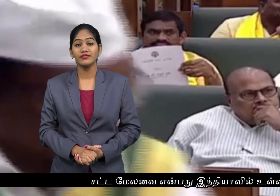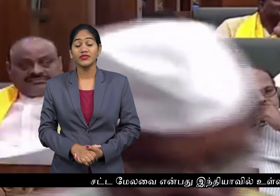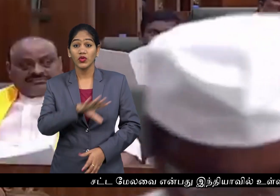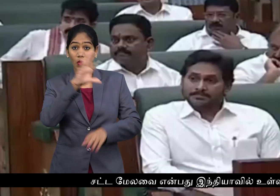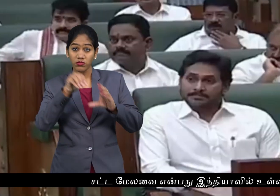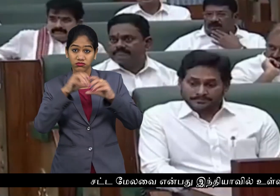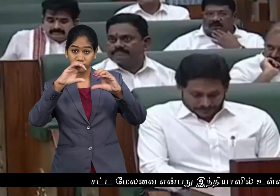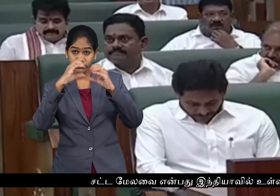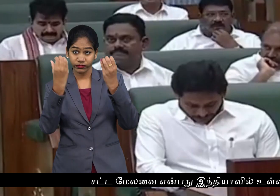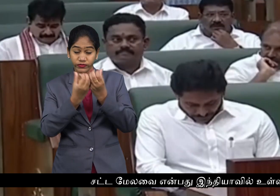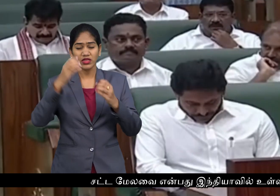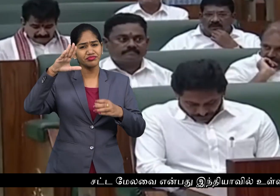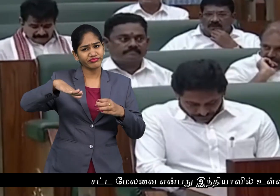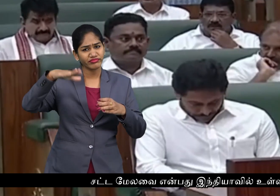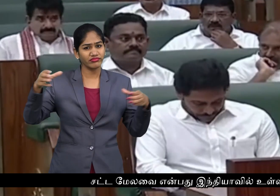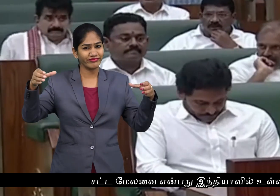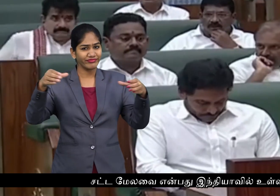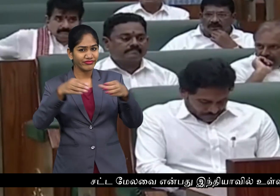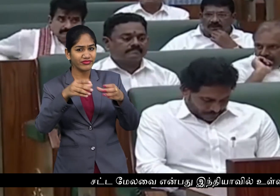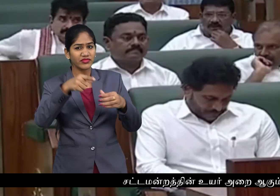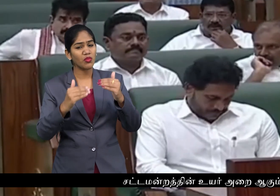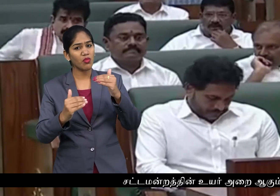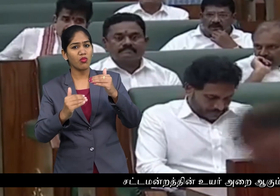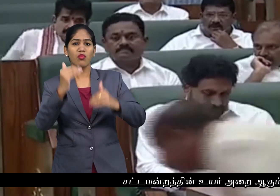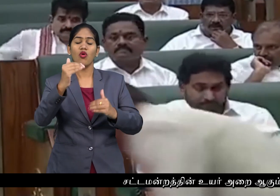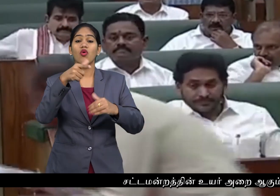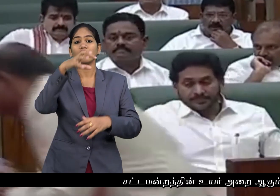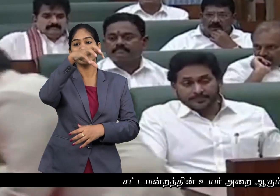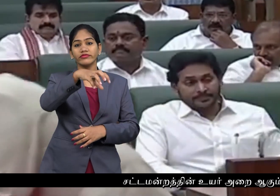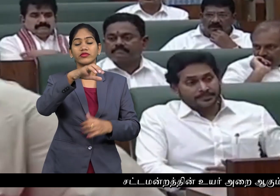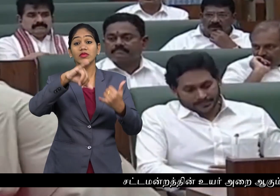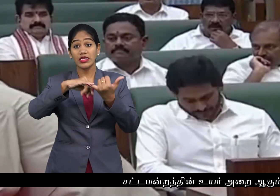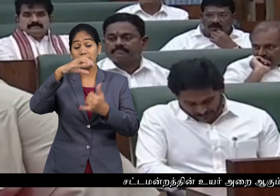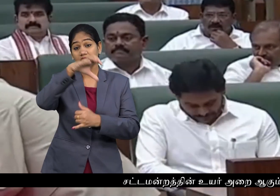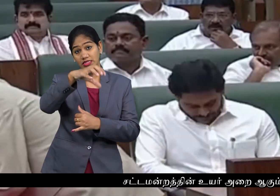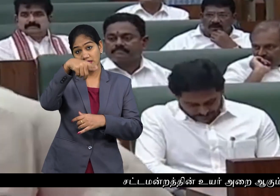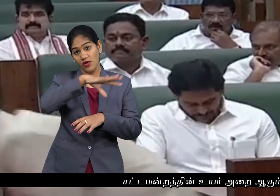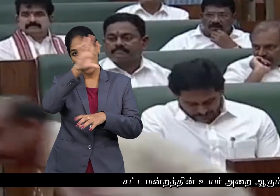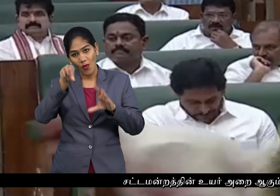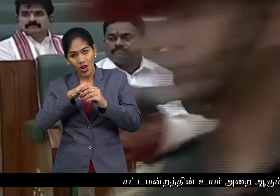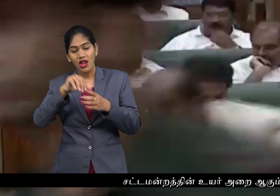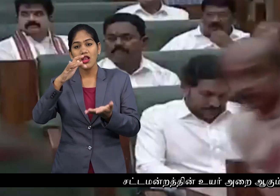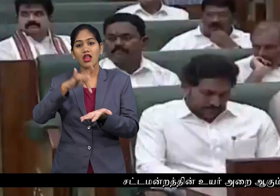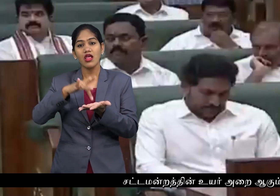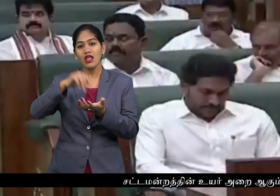சட்ட மேலவை என்பது இந்தியாவில் உள்ள மாநில சட்டமன்றத்தின் உயர் அறையாகும்.